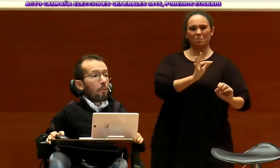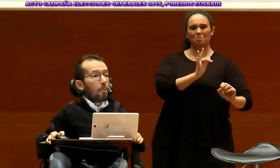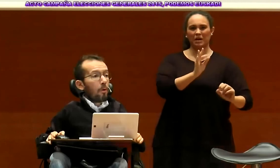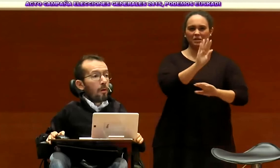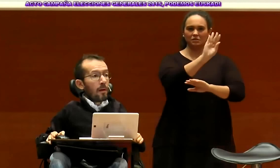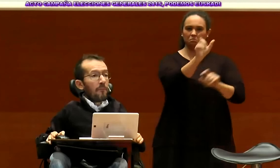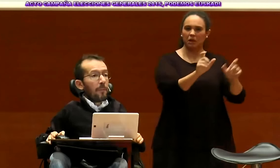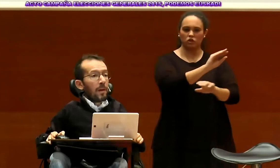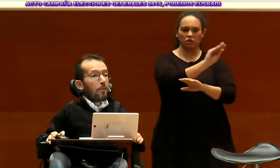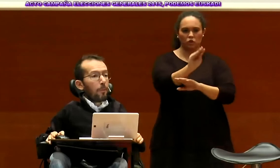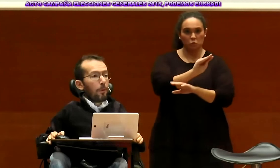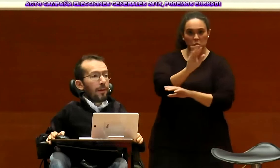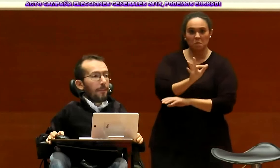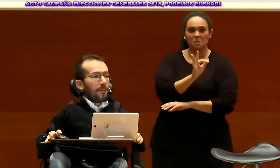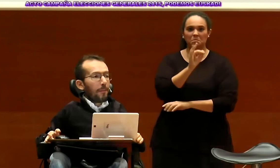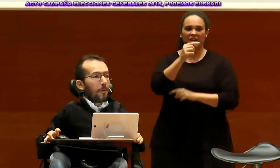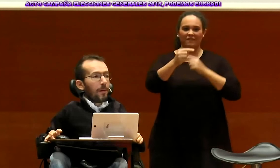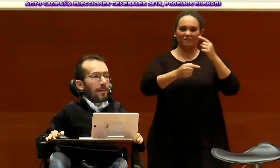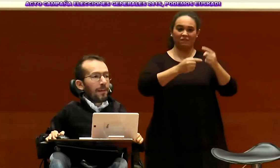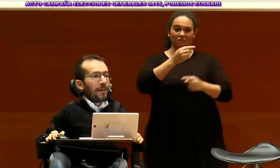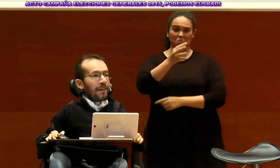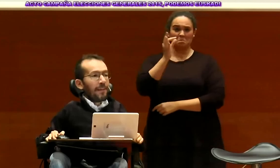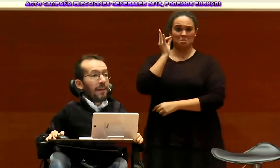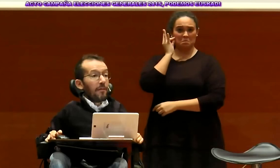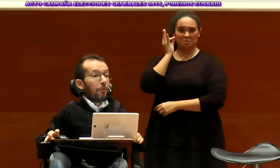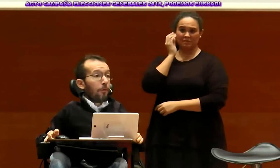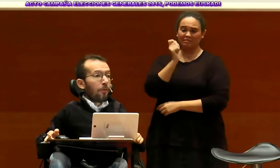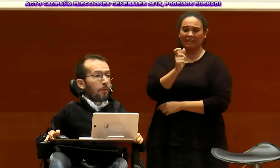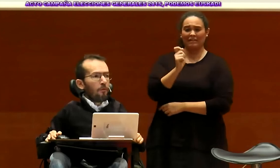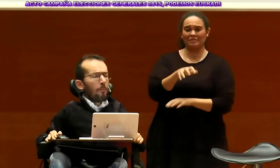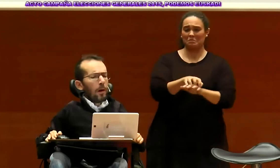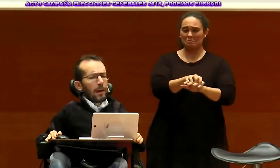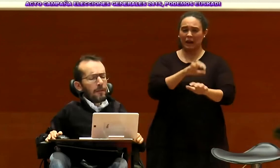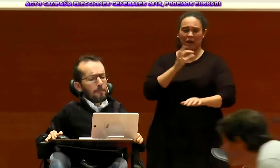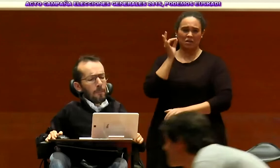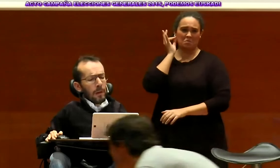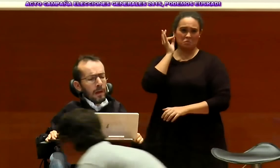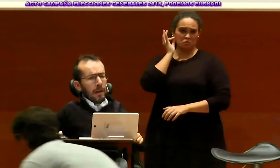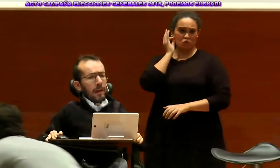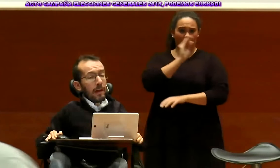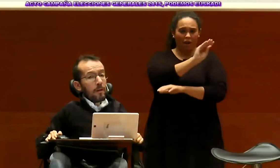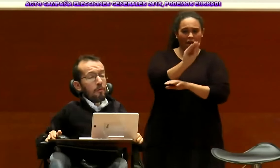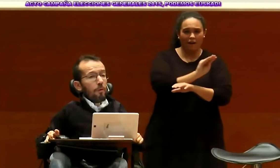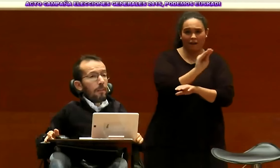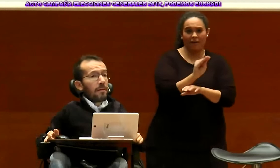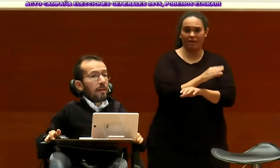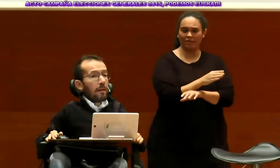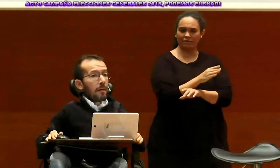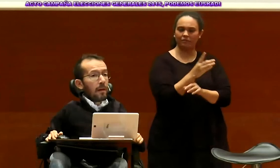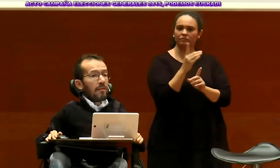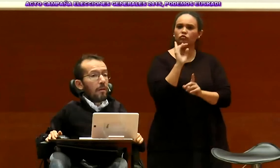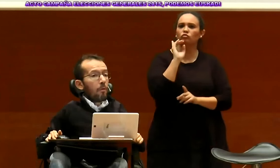y lo conjugo en femenino porque la inmensa mayor parte de ellas son, son mujeres, no